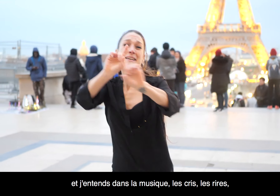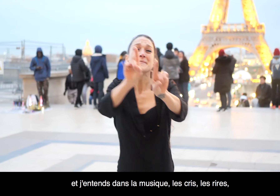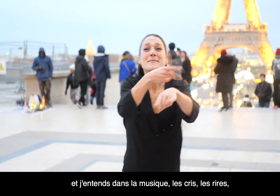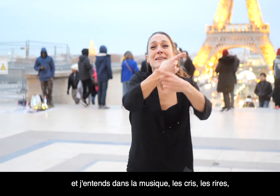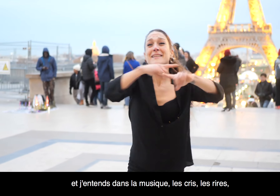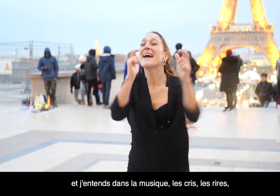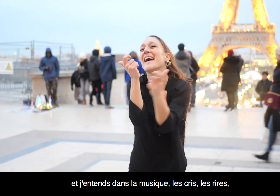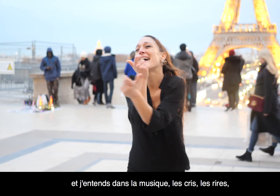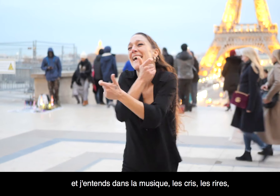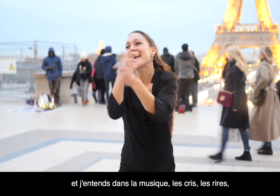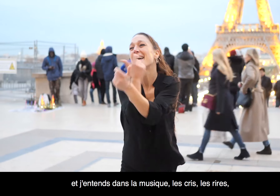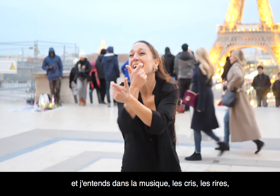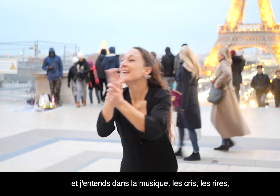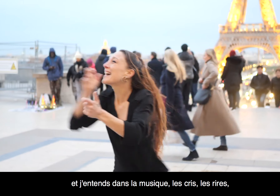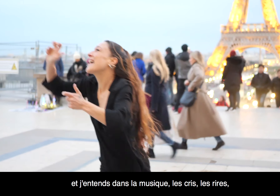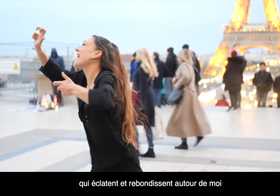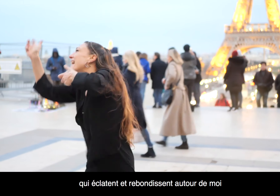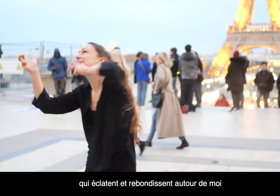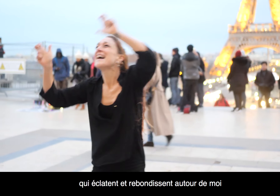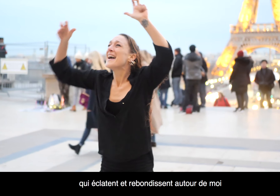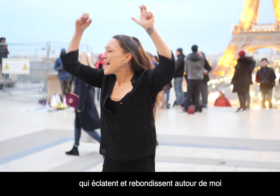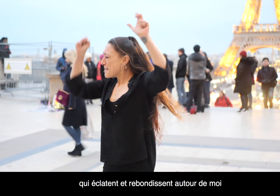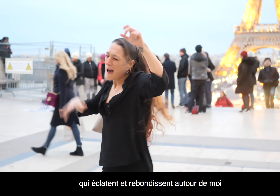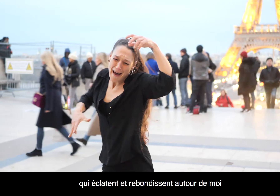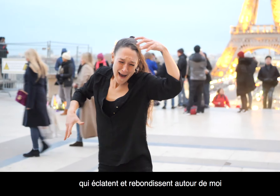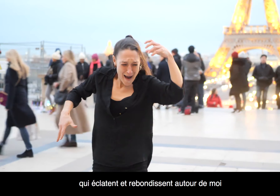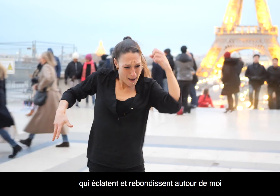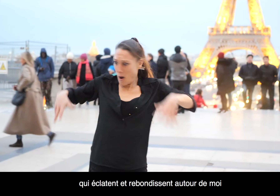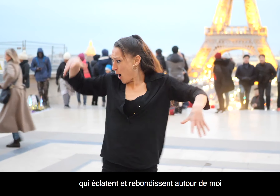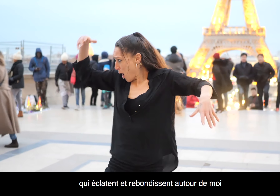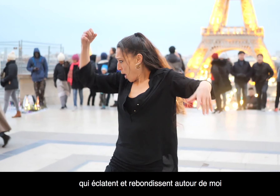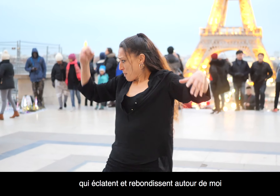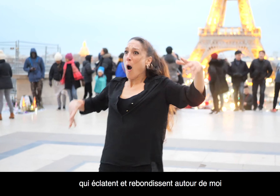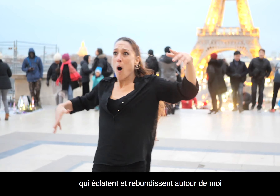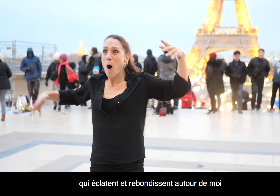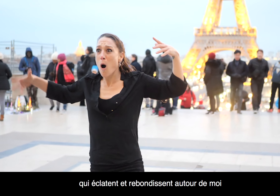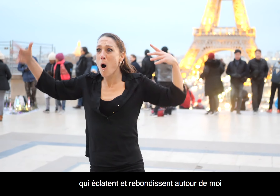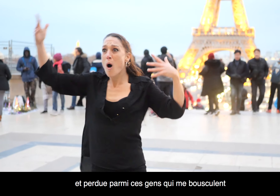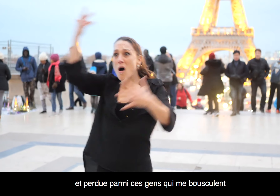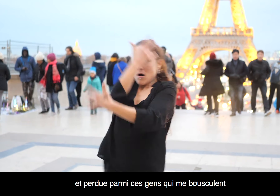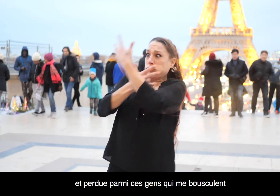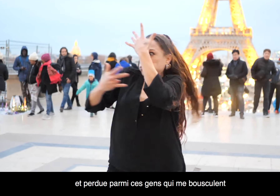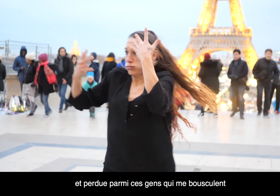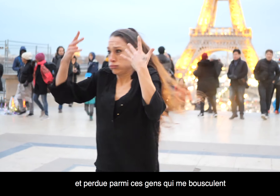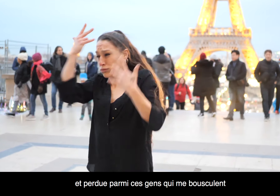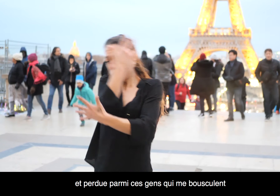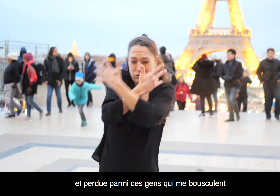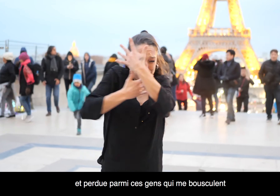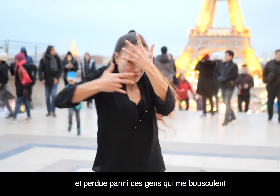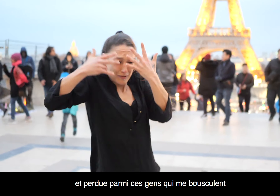musique les cris, les rires qui éclatent et rebondissent autour de moi. Et perdu parmi ces gens qui